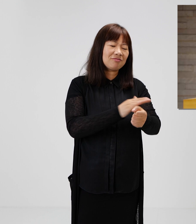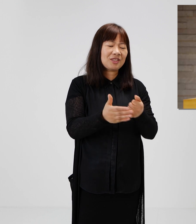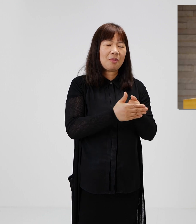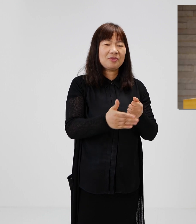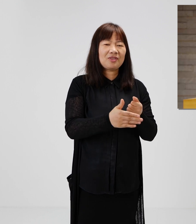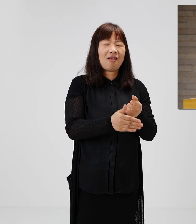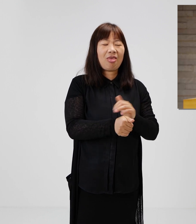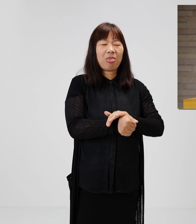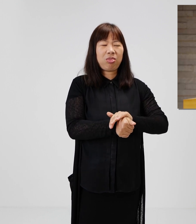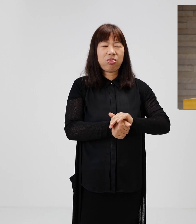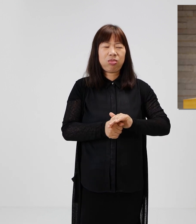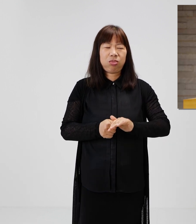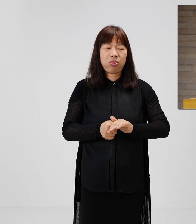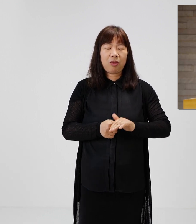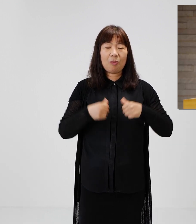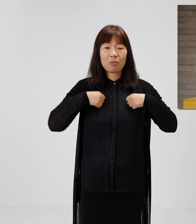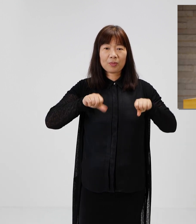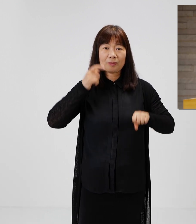물러서요?